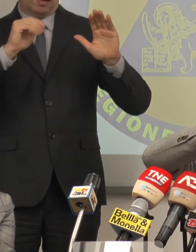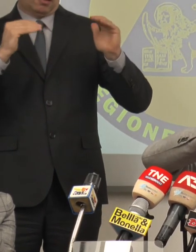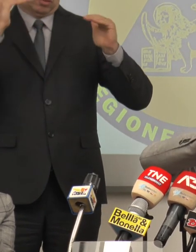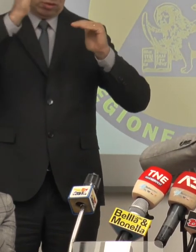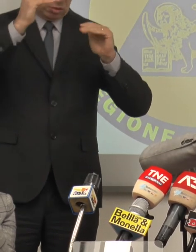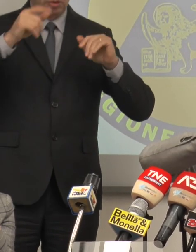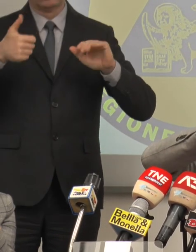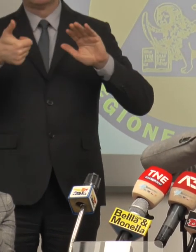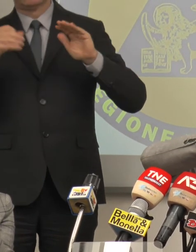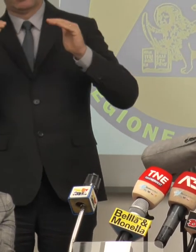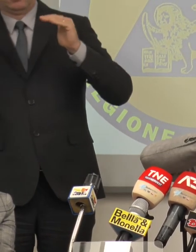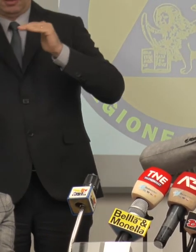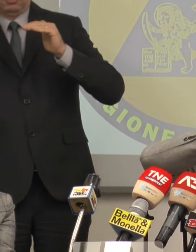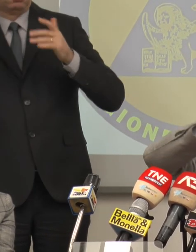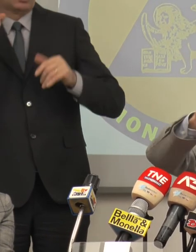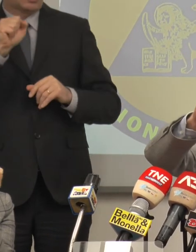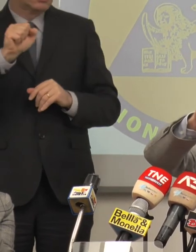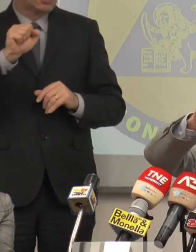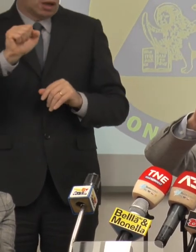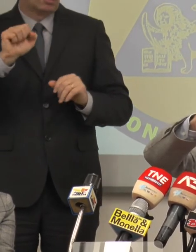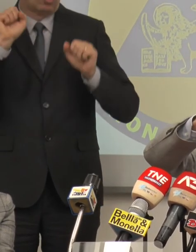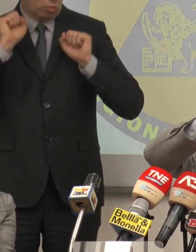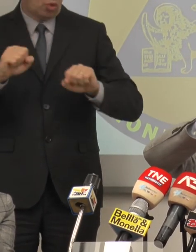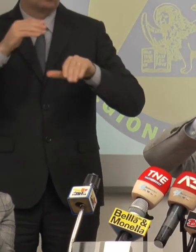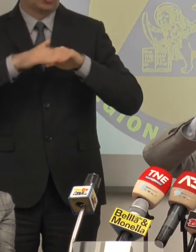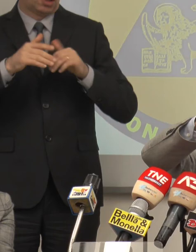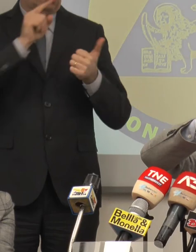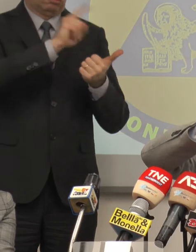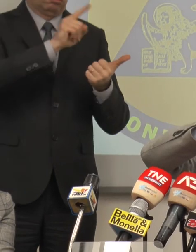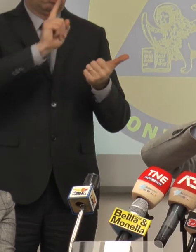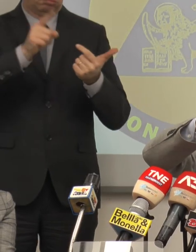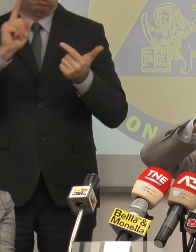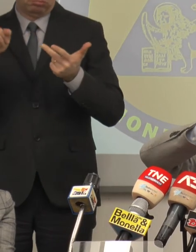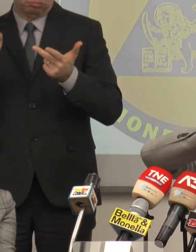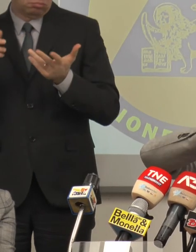gli over 60. Astra può essere assolutamente utilizzato, diciamo,